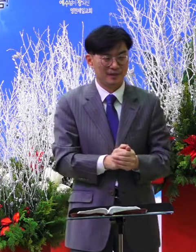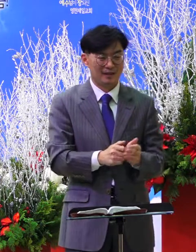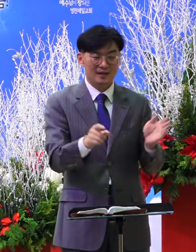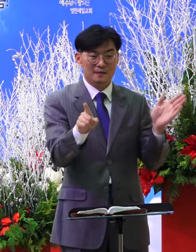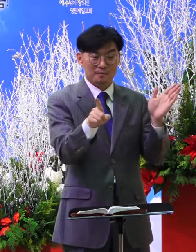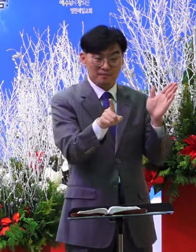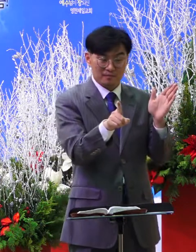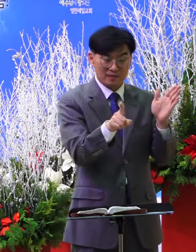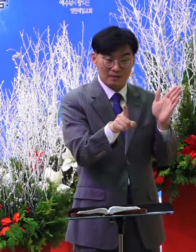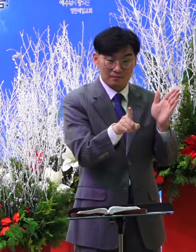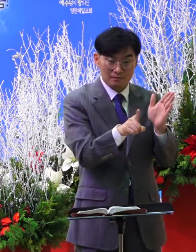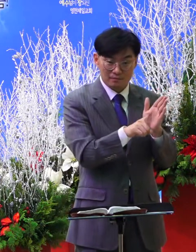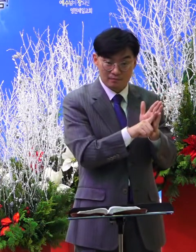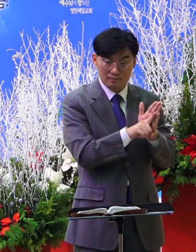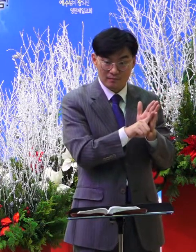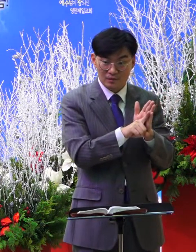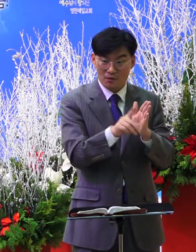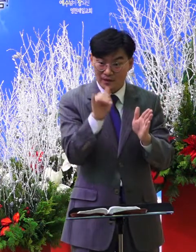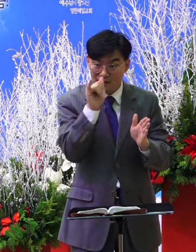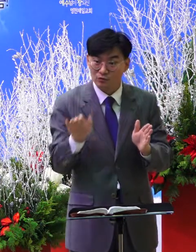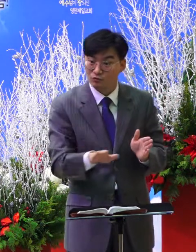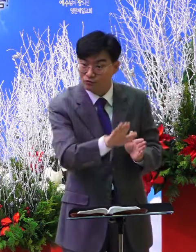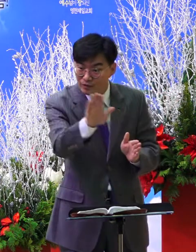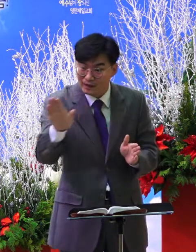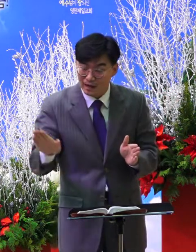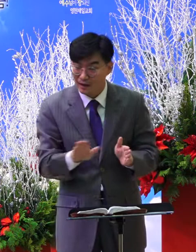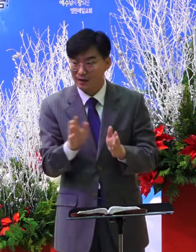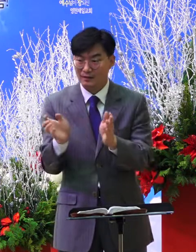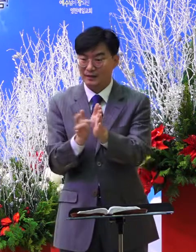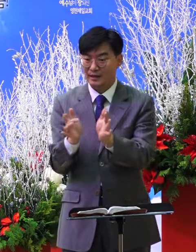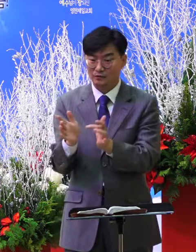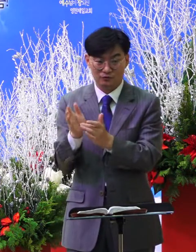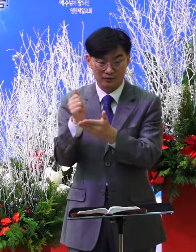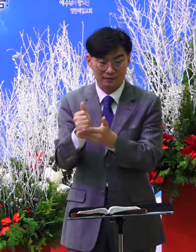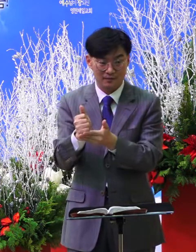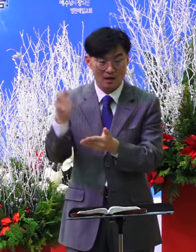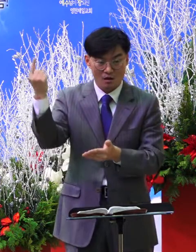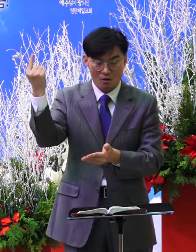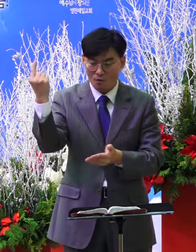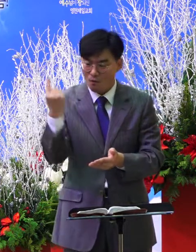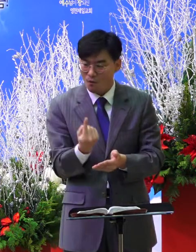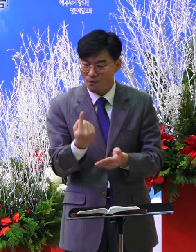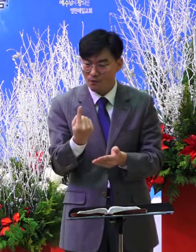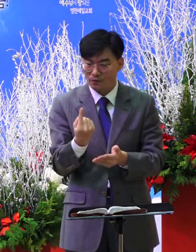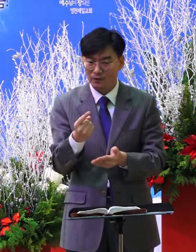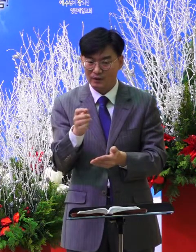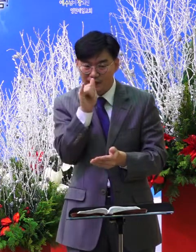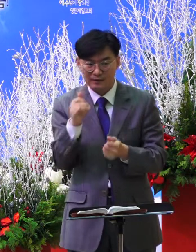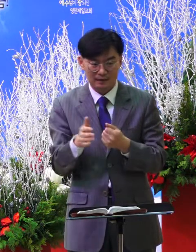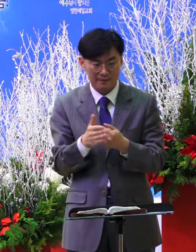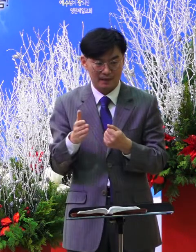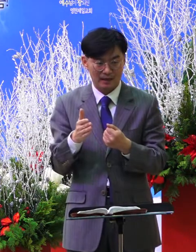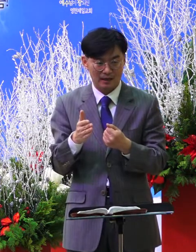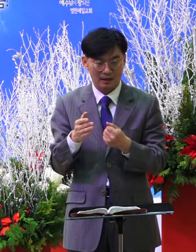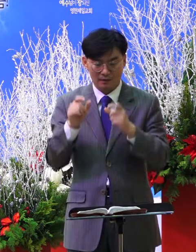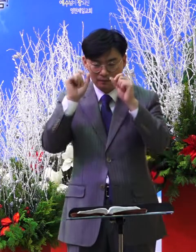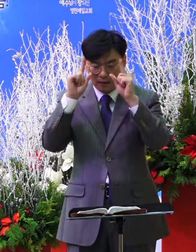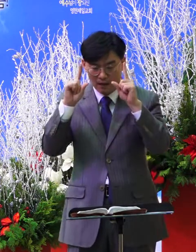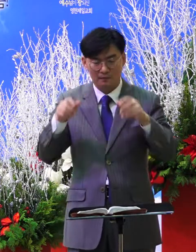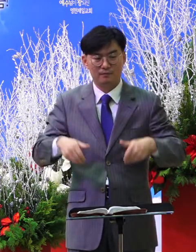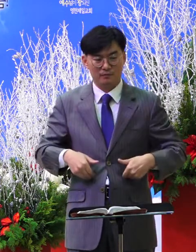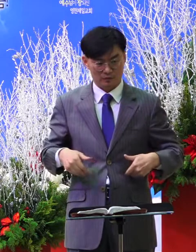아닙니다. 다시 한번 여러분 강조하고 또 저도 새기길 원하는데 믿는 사람에게, 제자들에게 하신